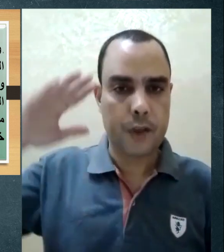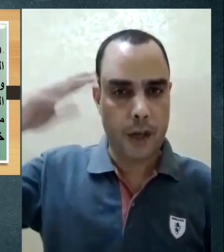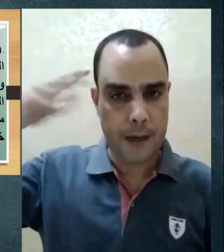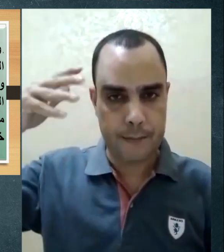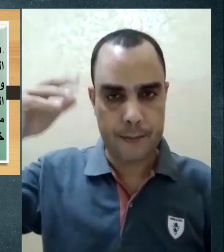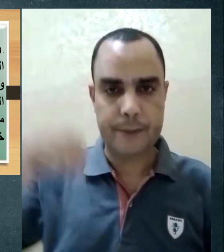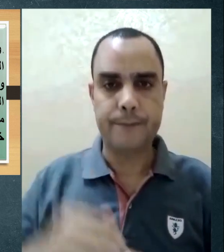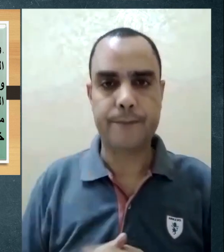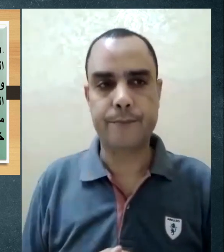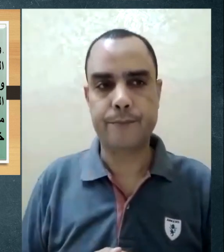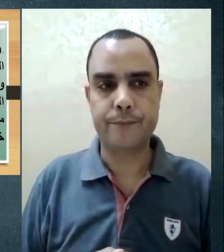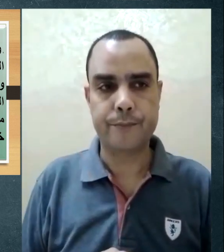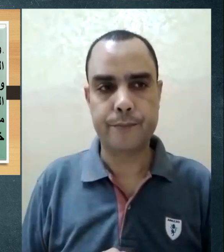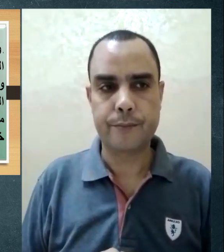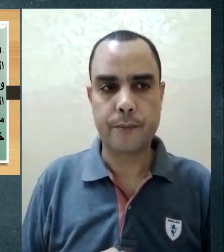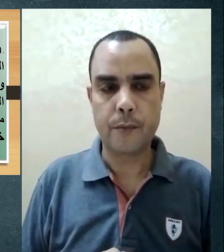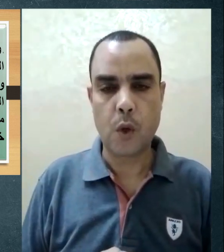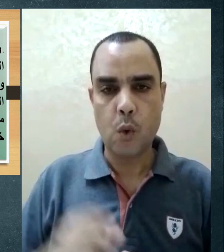الشباب